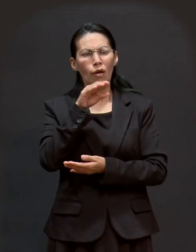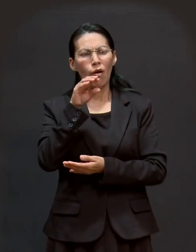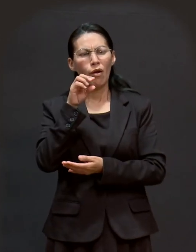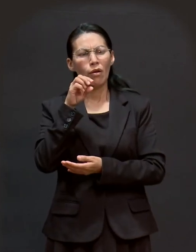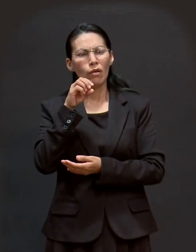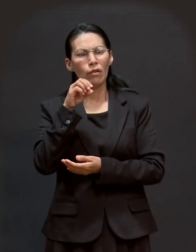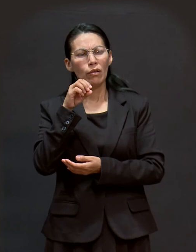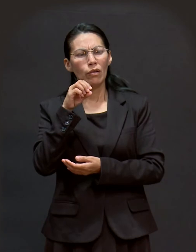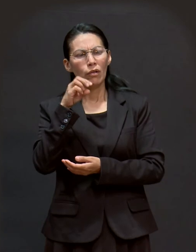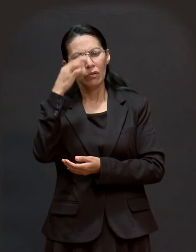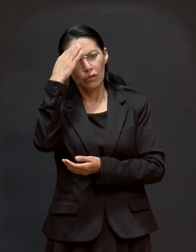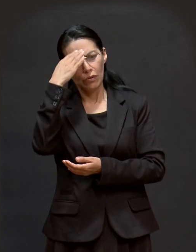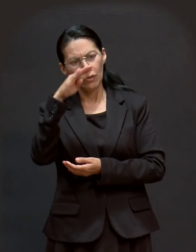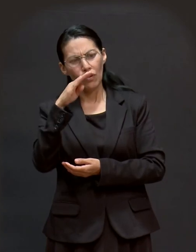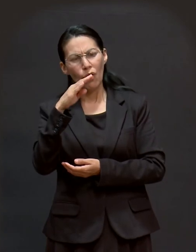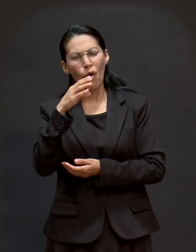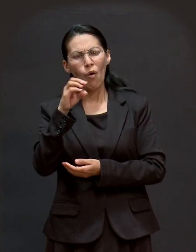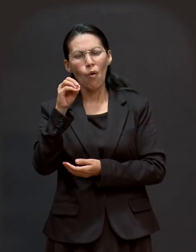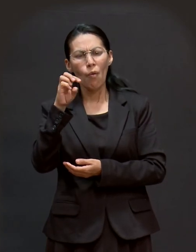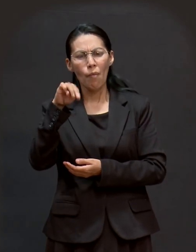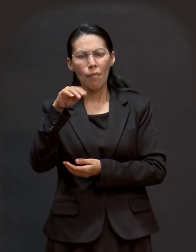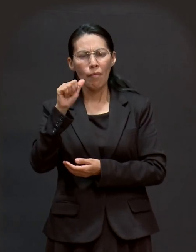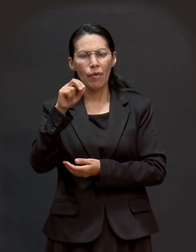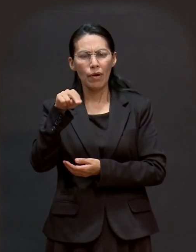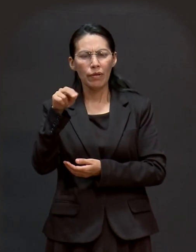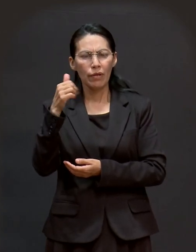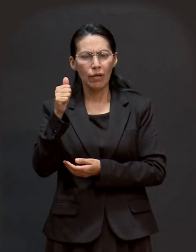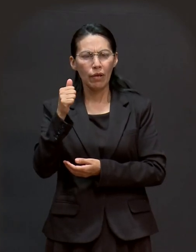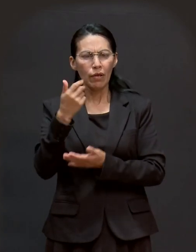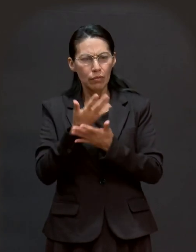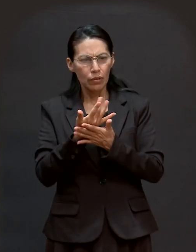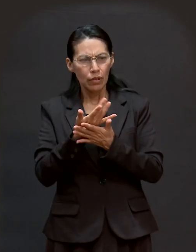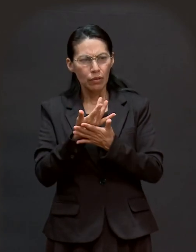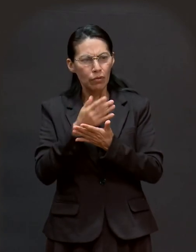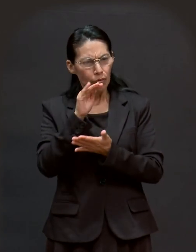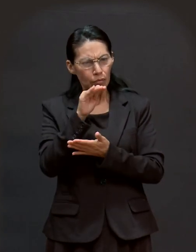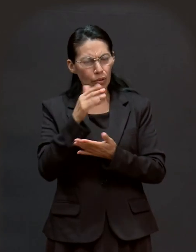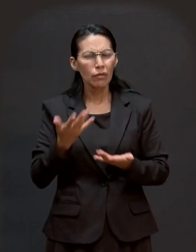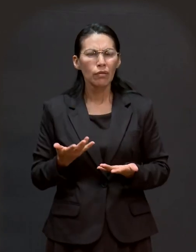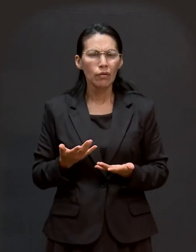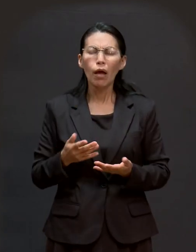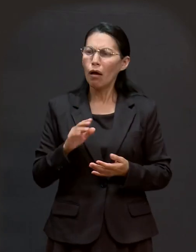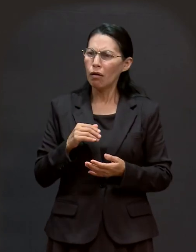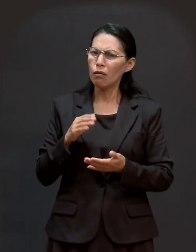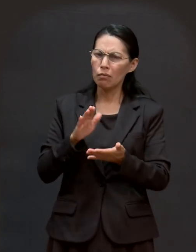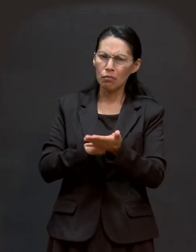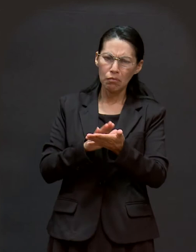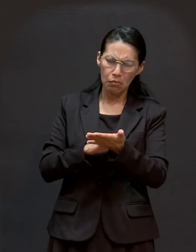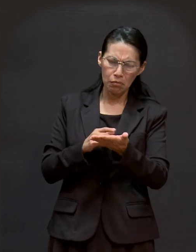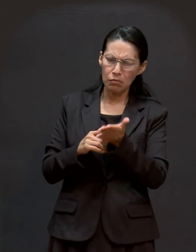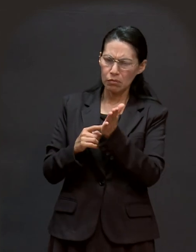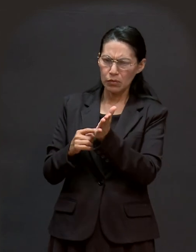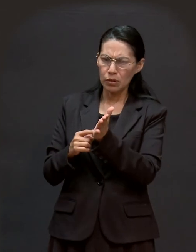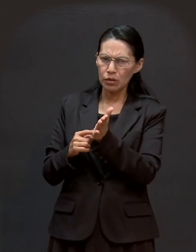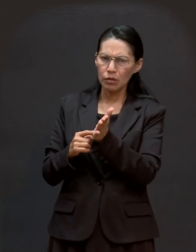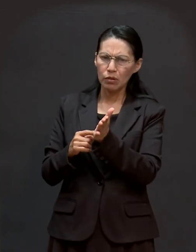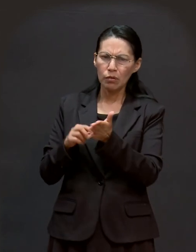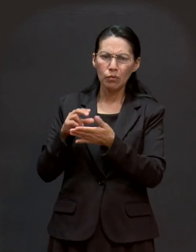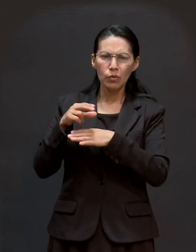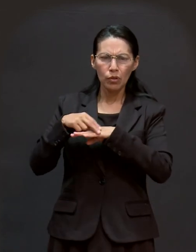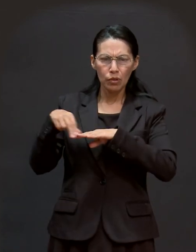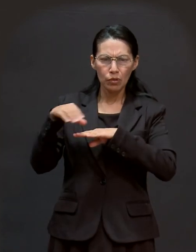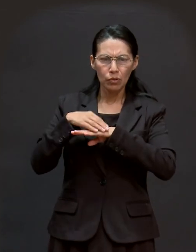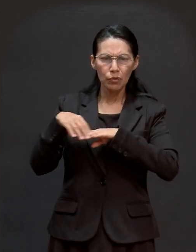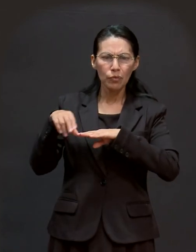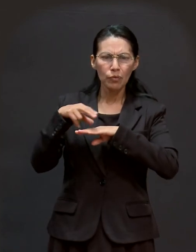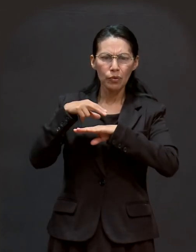llamándolo sí ok permíteme su pase de abordar seguro si se